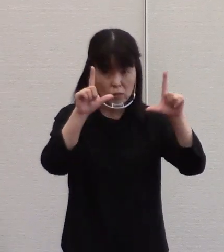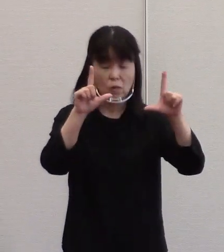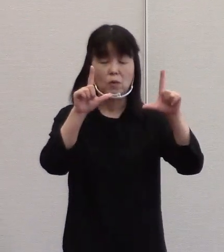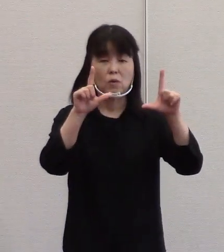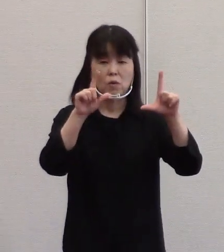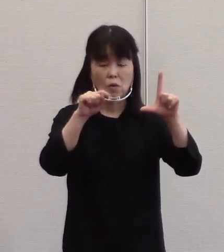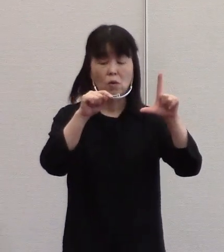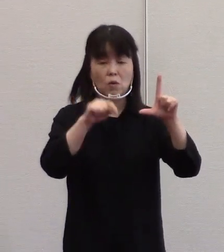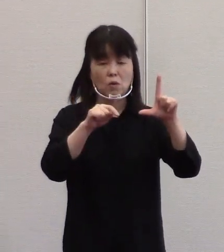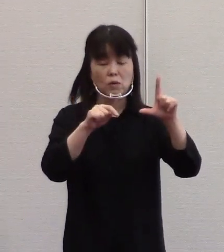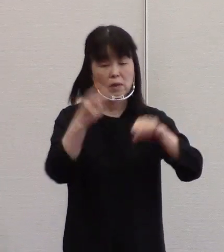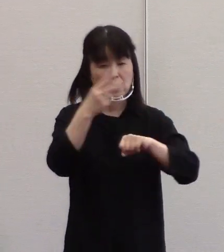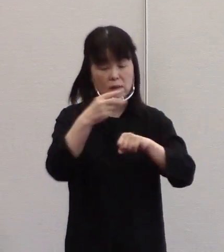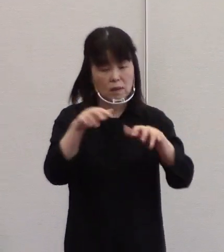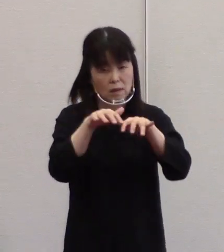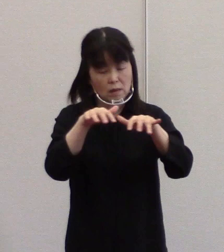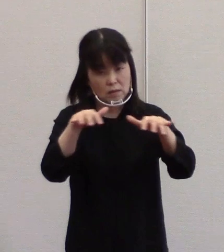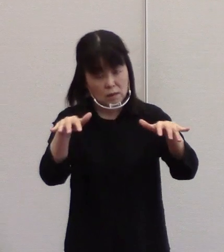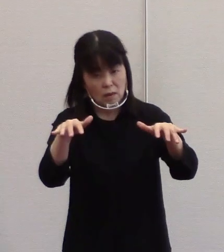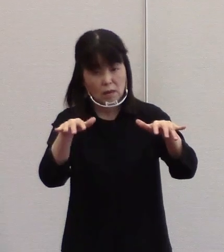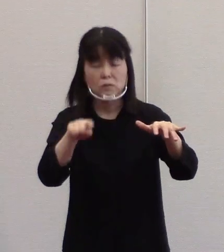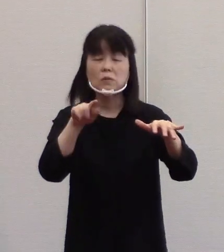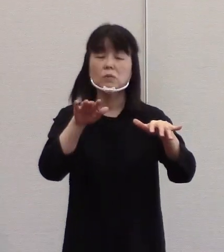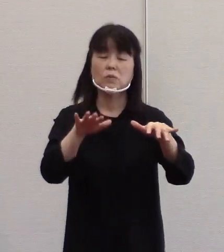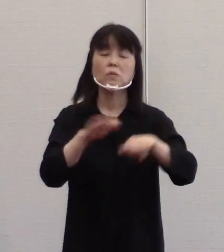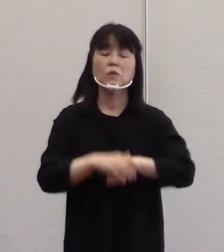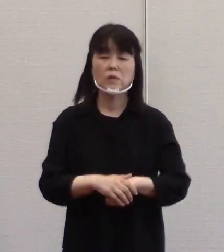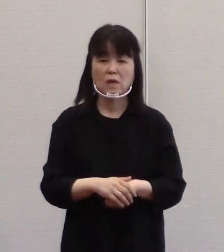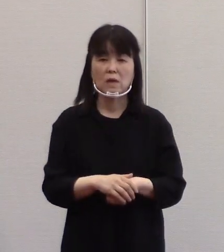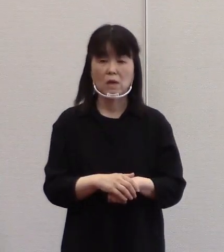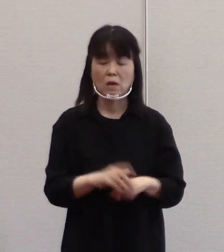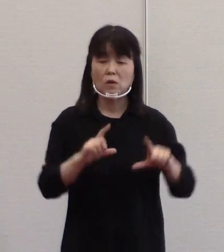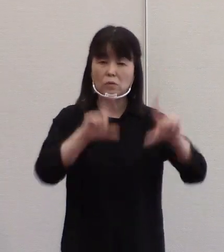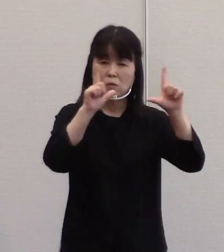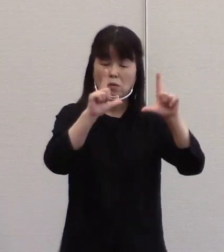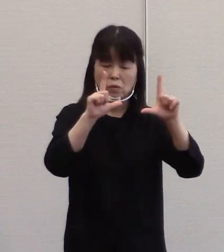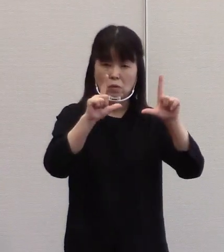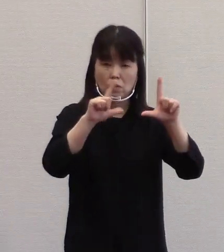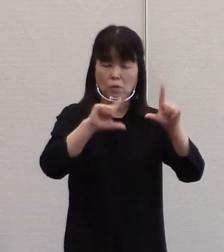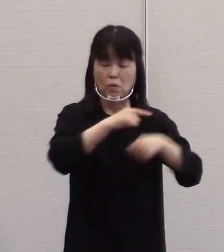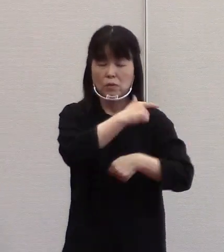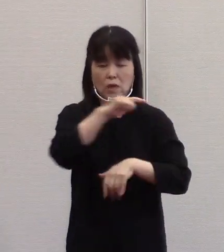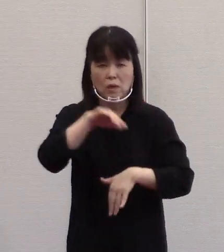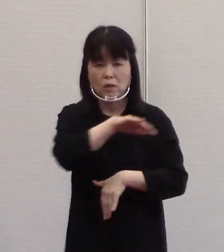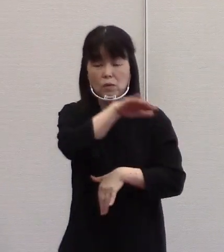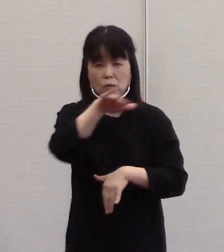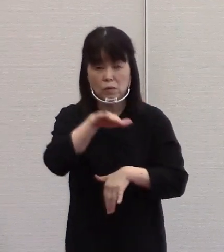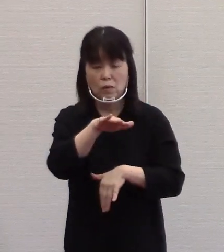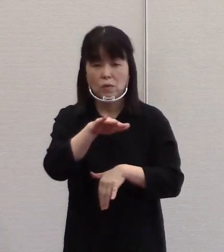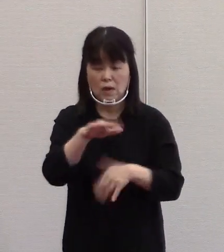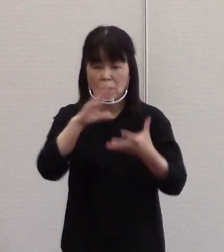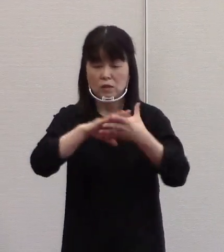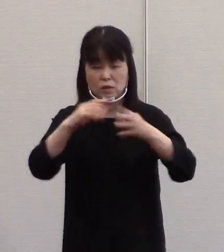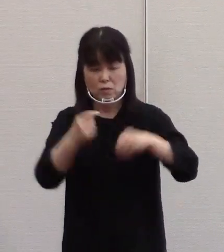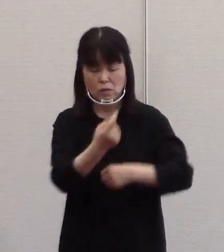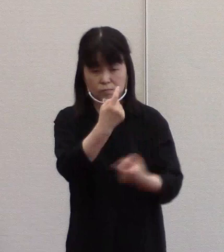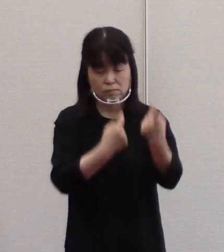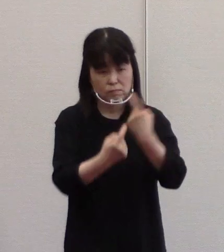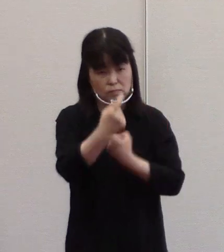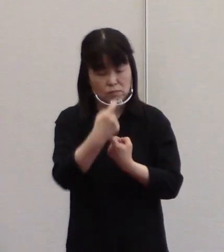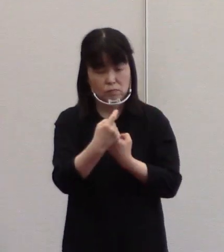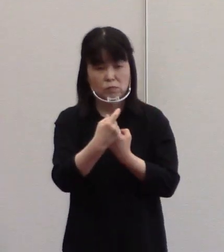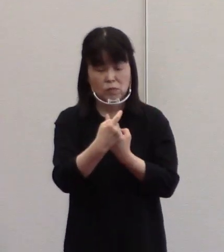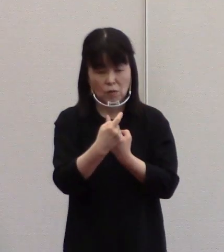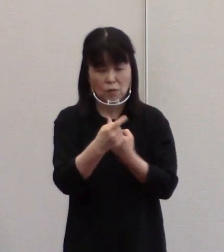っていうような予想定しておりますけれども、まあ、都会からできれば来ていただくのを遠慮していただきたいというようなお